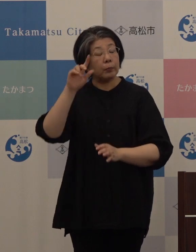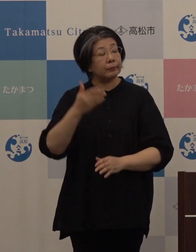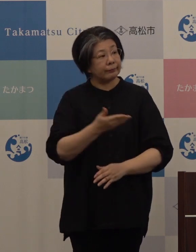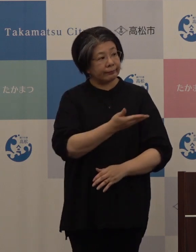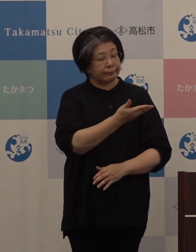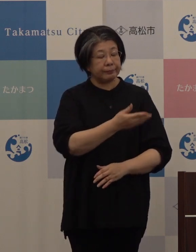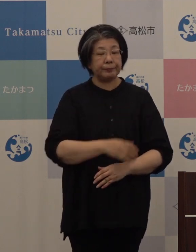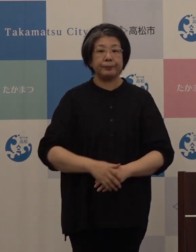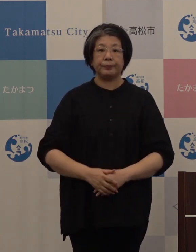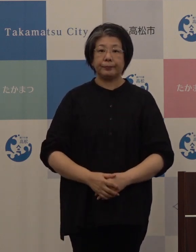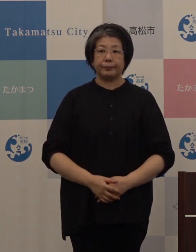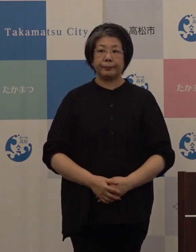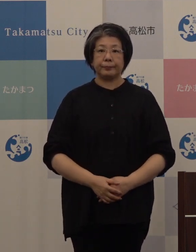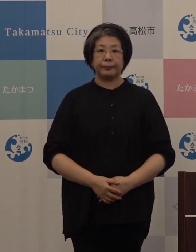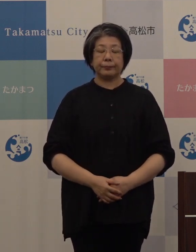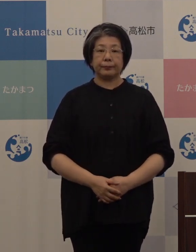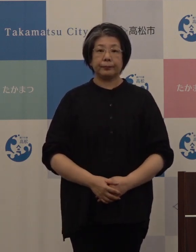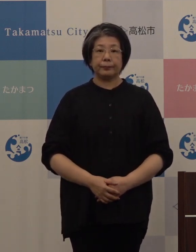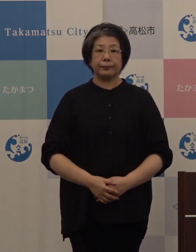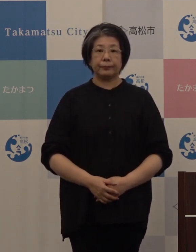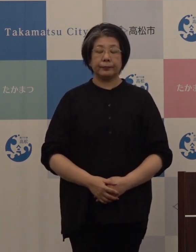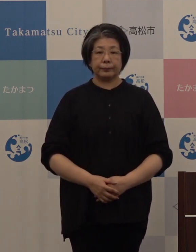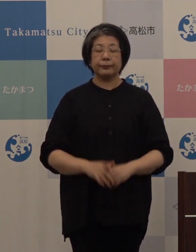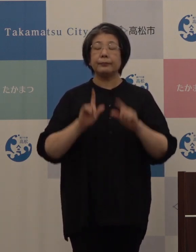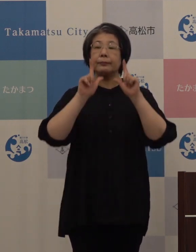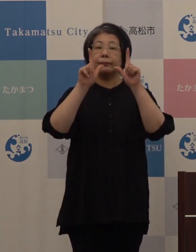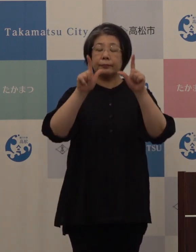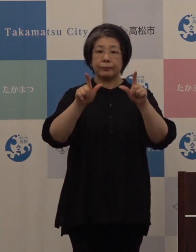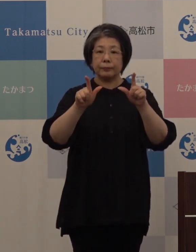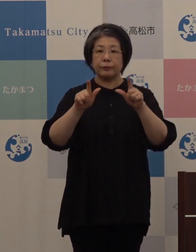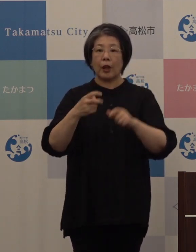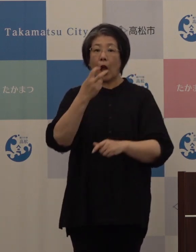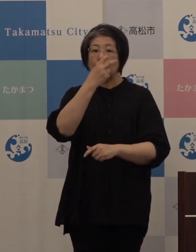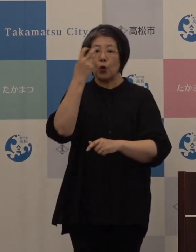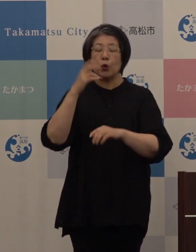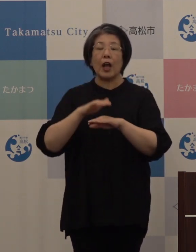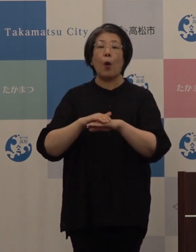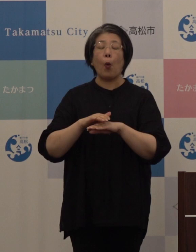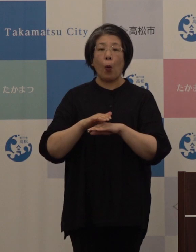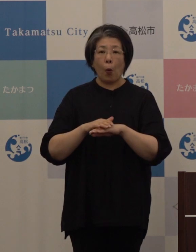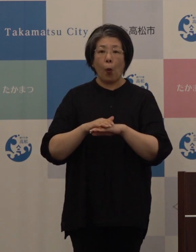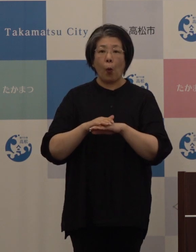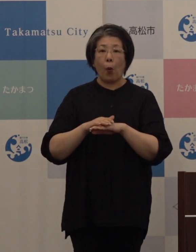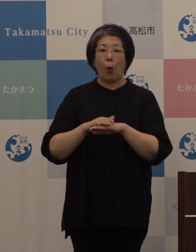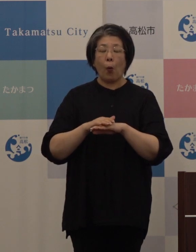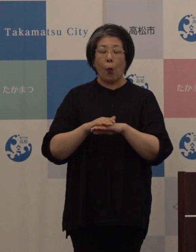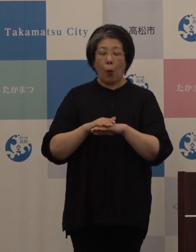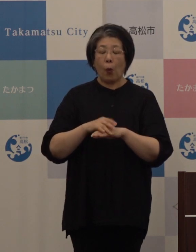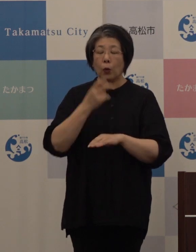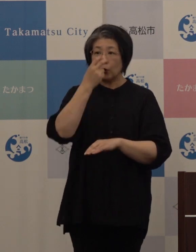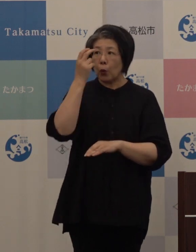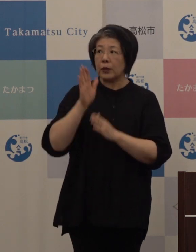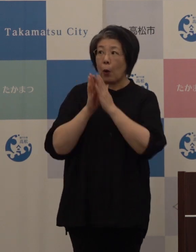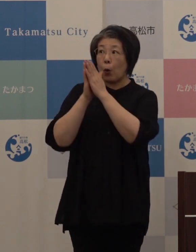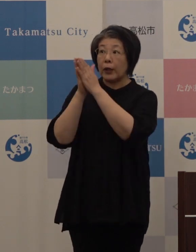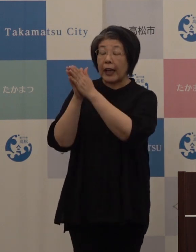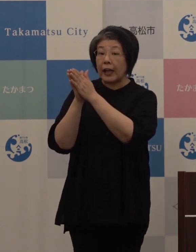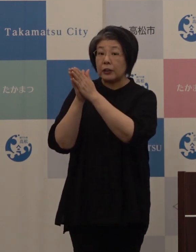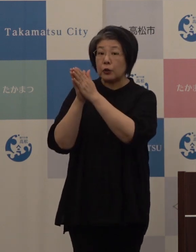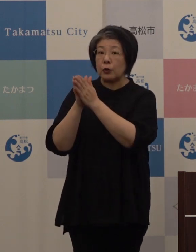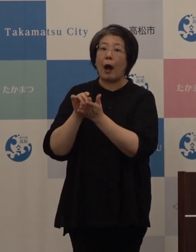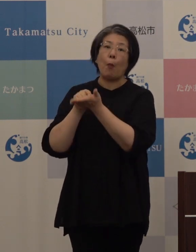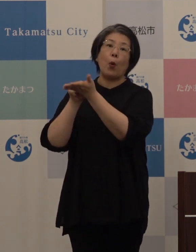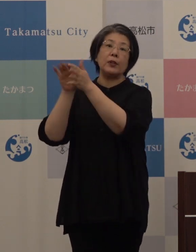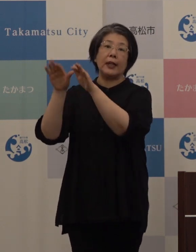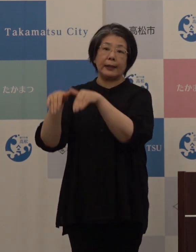に対して申し入れをするということはないでしょうか。 調査は申し入れはしましたけれども、それをどういうふうにやられるか